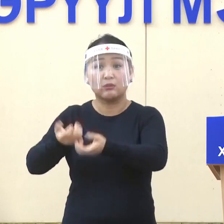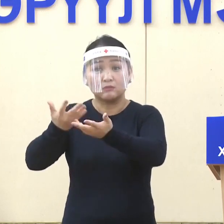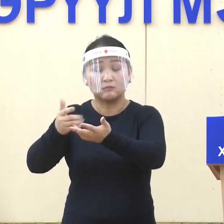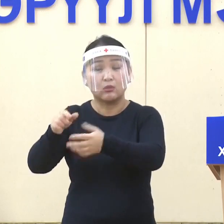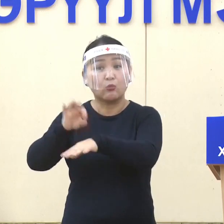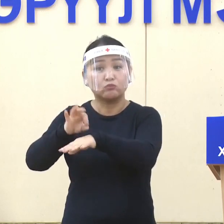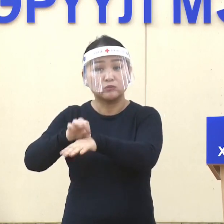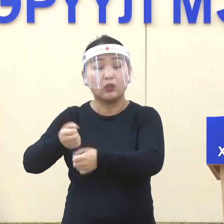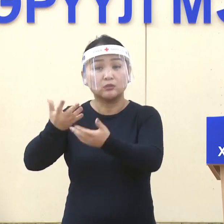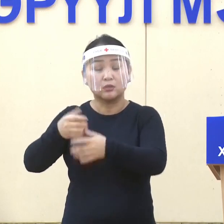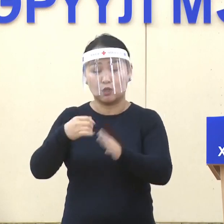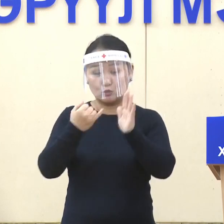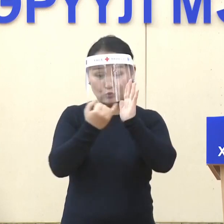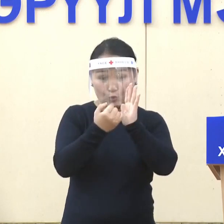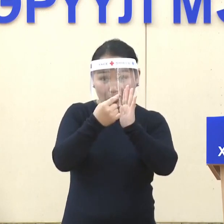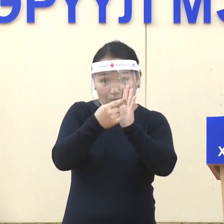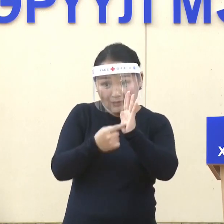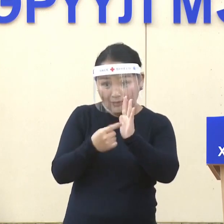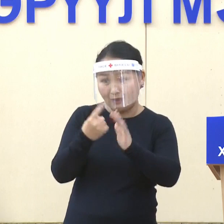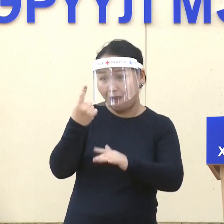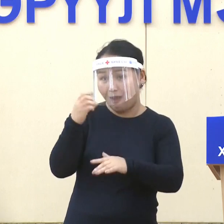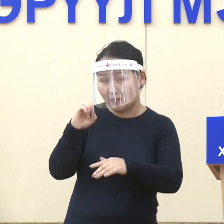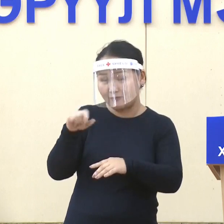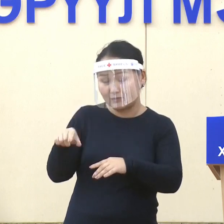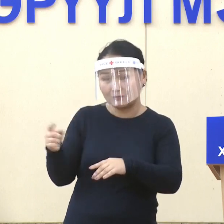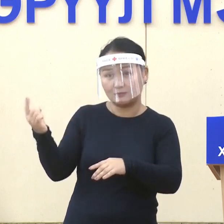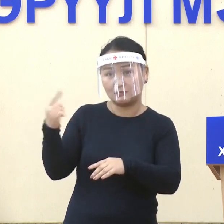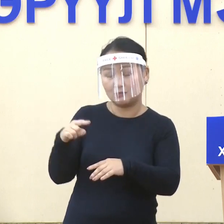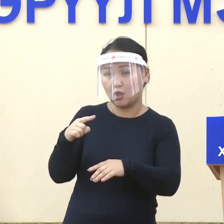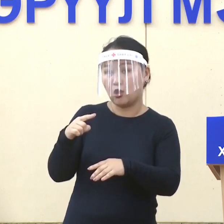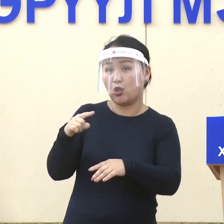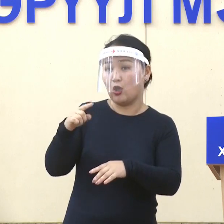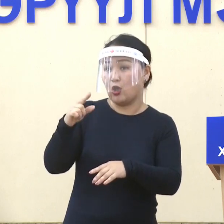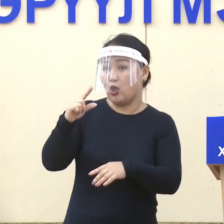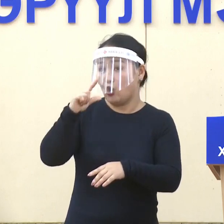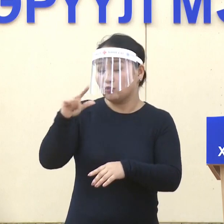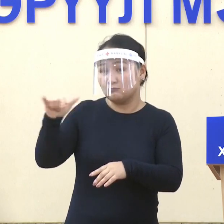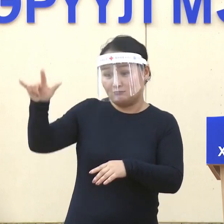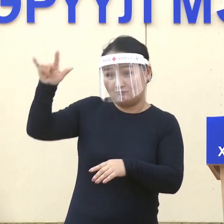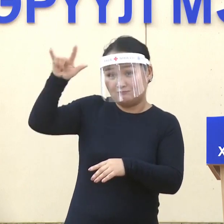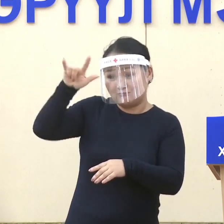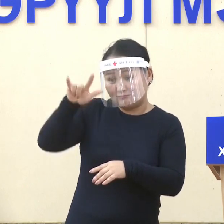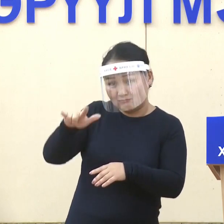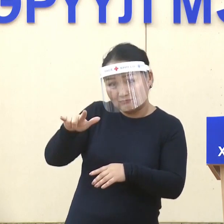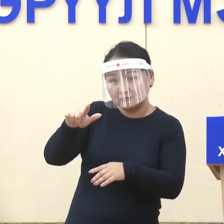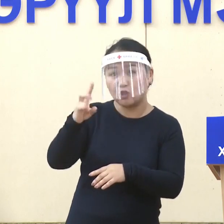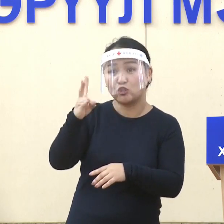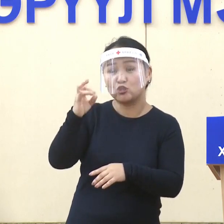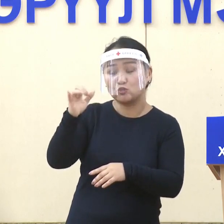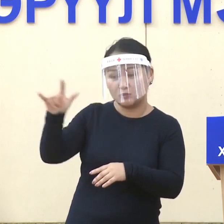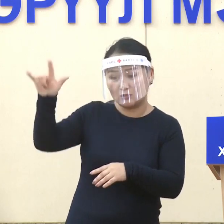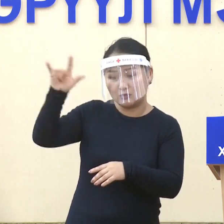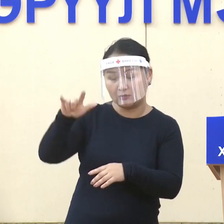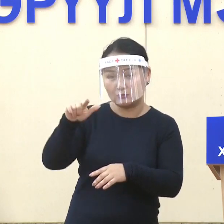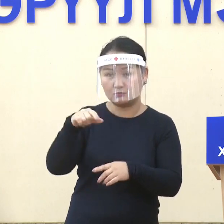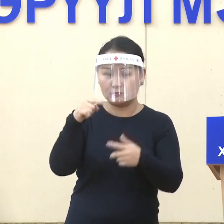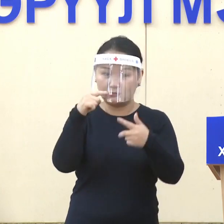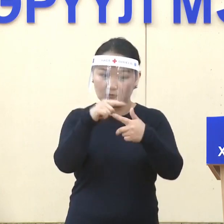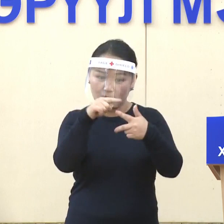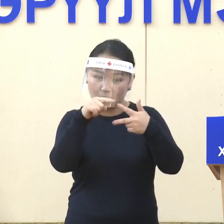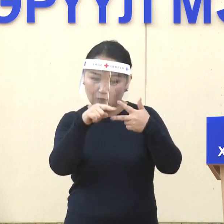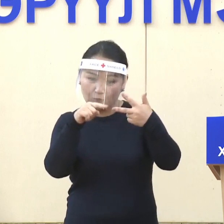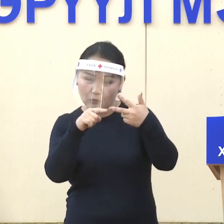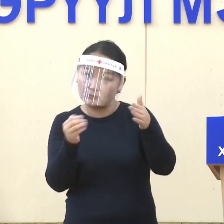болохоор 6 сарын 10-нд Нор-Султан Улаанбаатарын онгоцоор ирсэн нэг хүний 3 дахь давтан шинжилгээн дээр